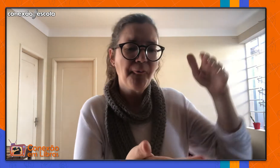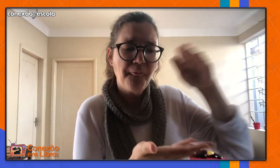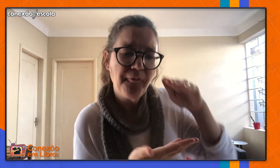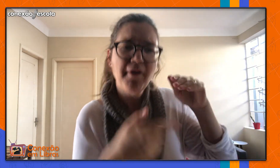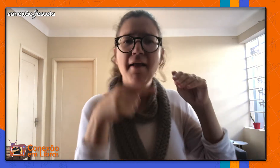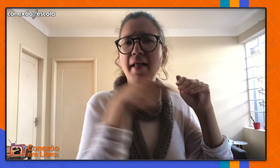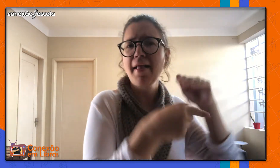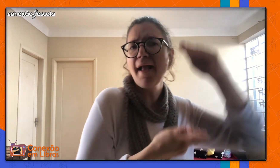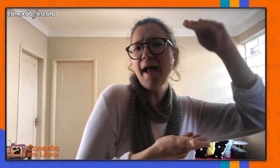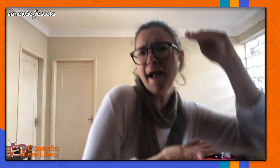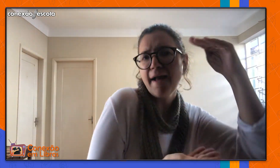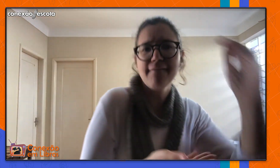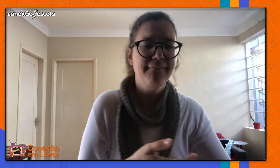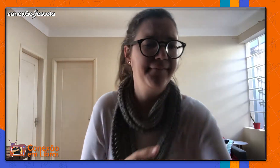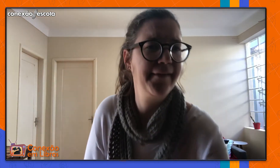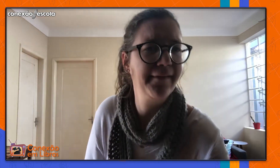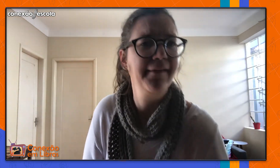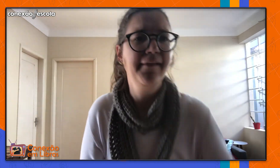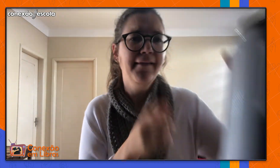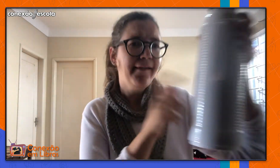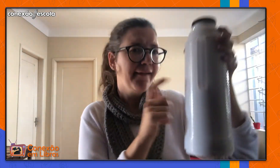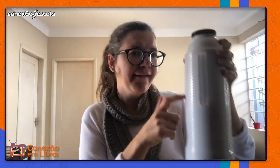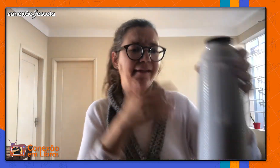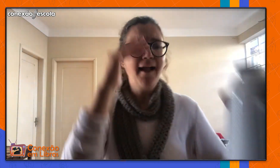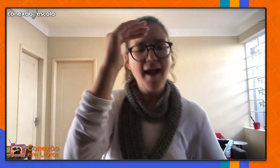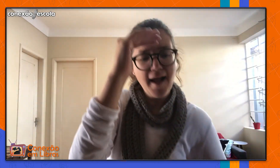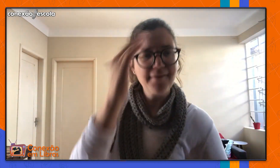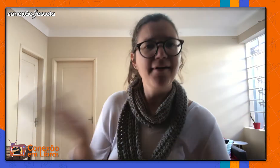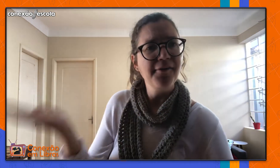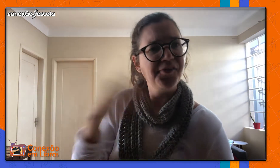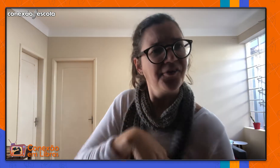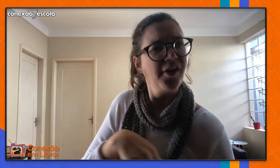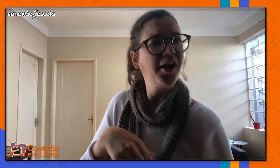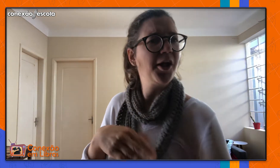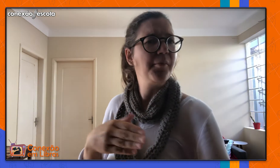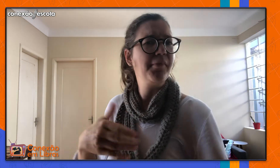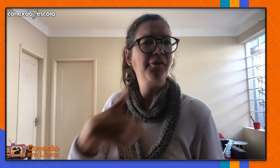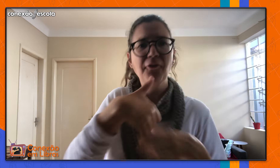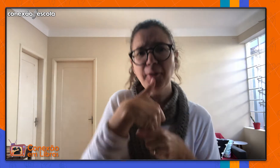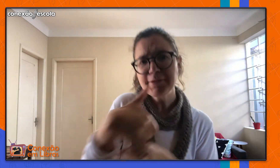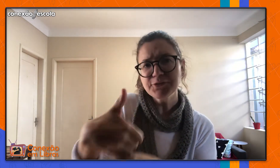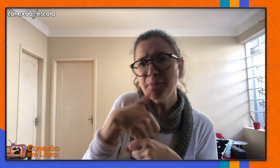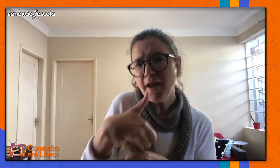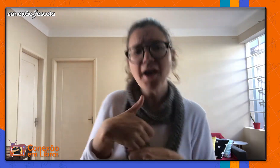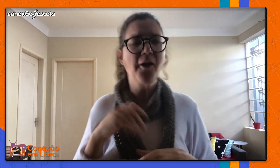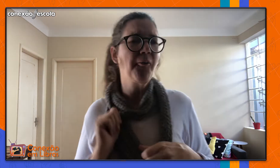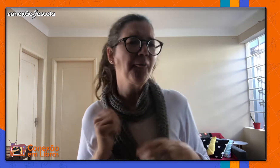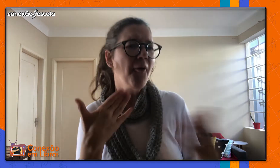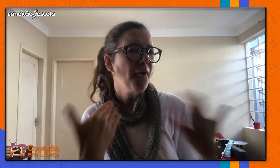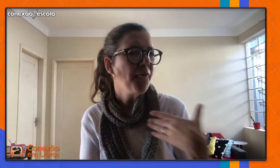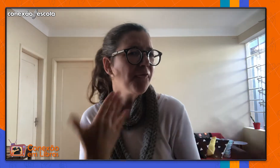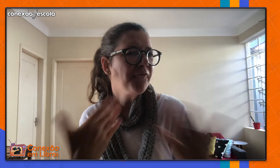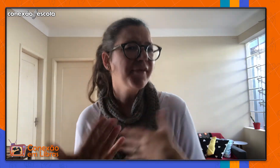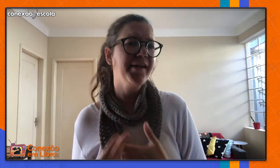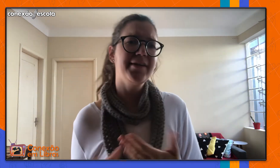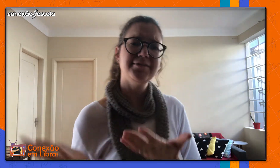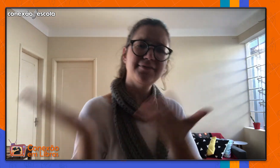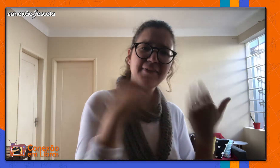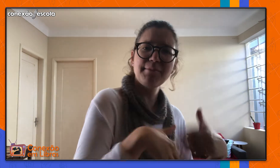das nossas interações. Por exemplo, quando eu vou falar do chimarrão e chamo elas para vir tomar comigo, e a gente conversa, a